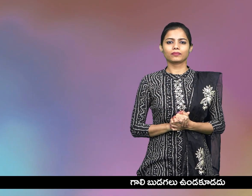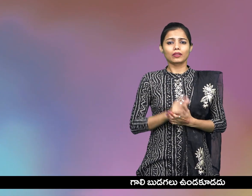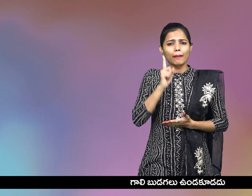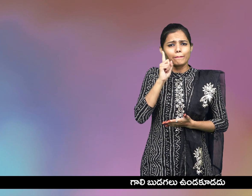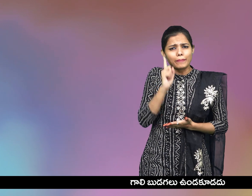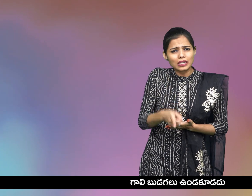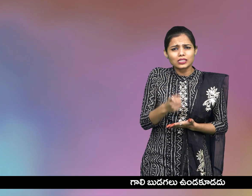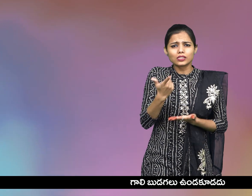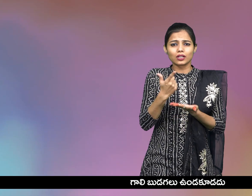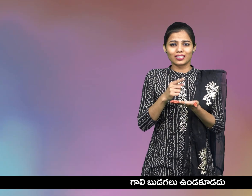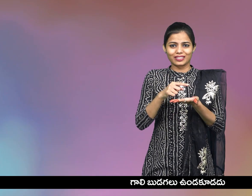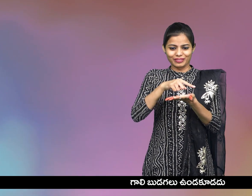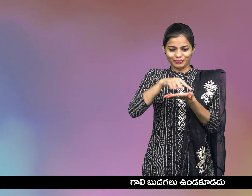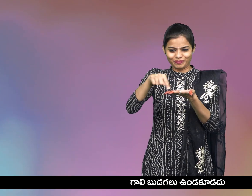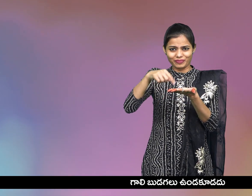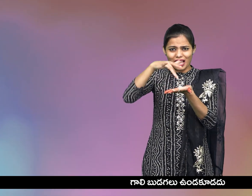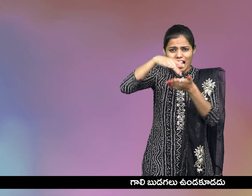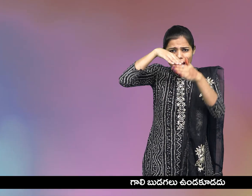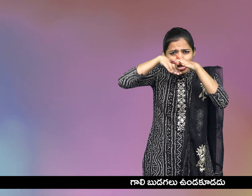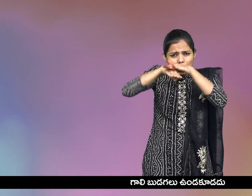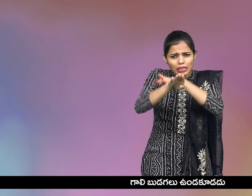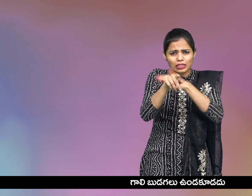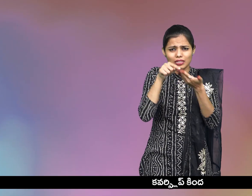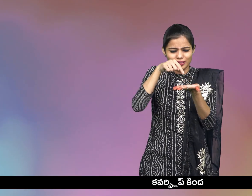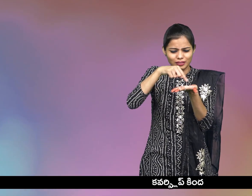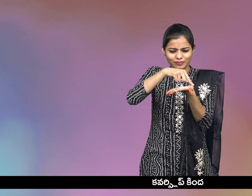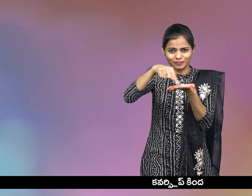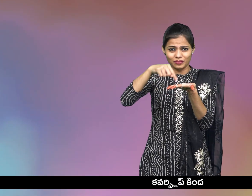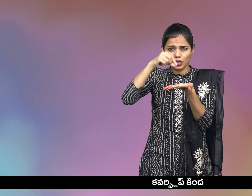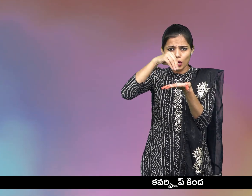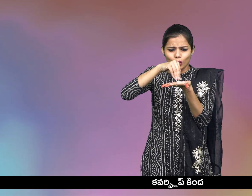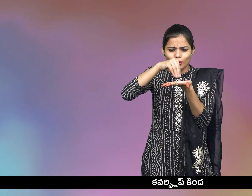గాలి బుడగలు ఉండకూడదు. కవర్ స్లిప్ కింద